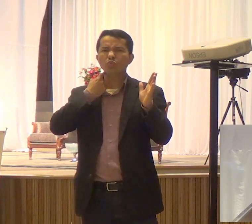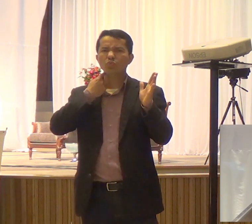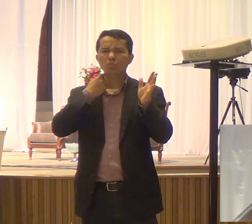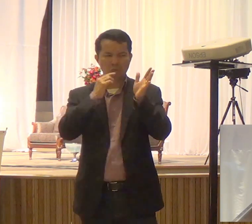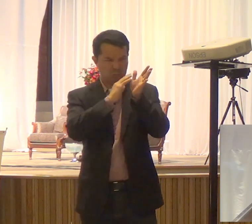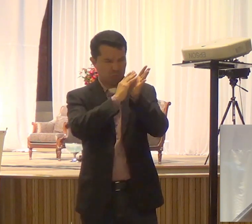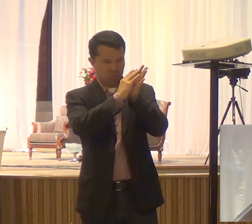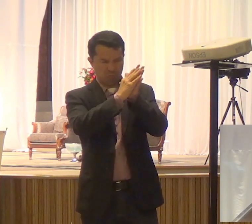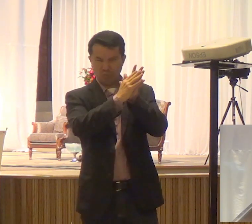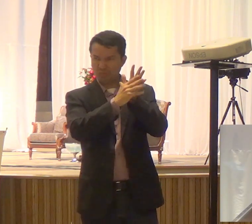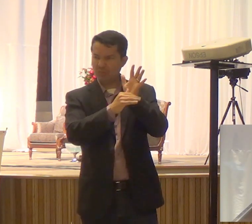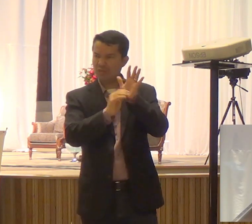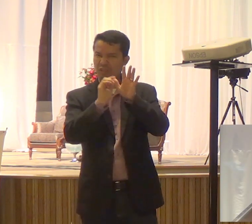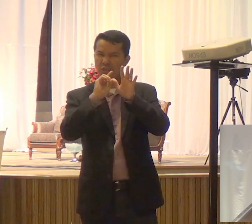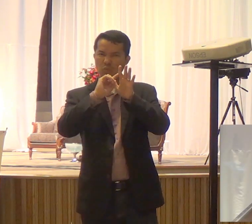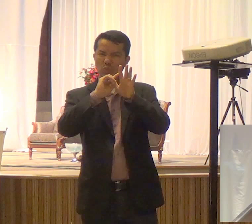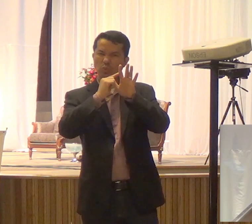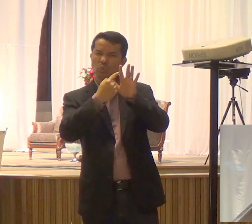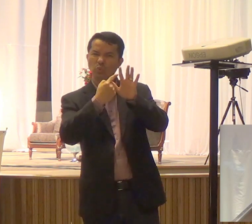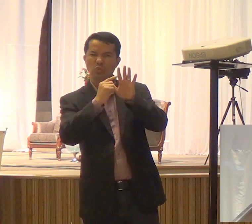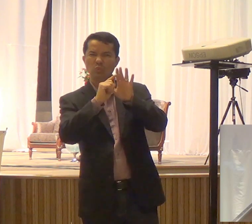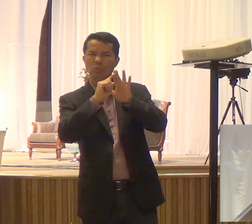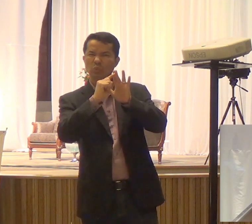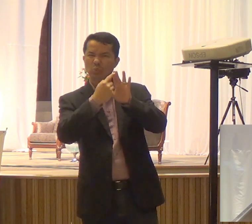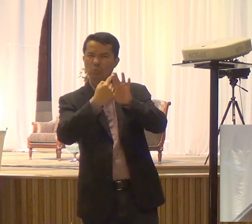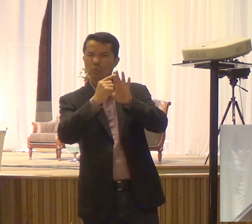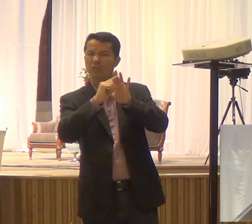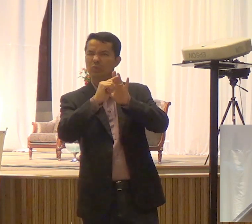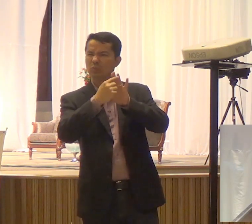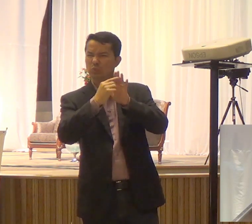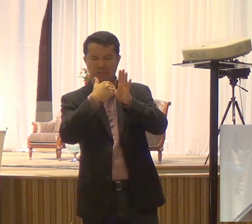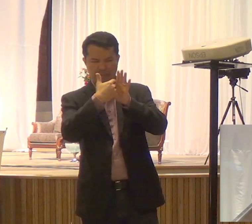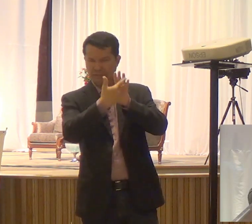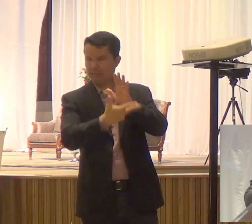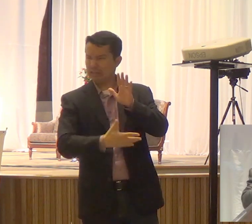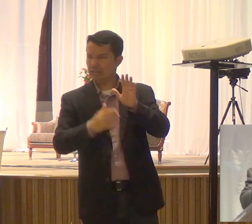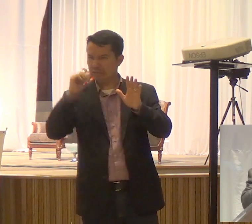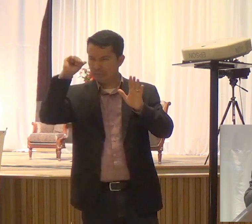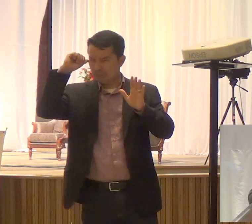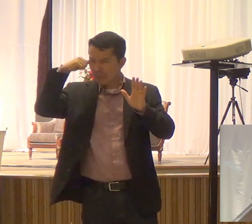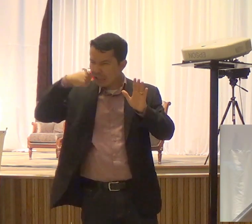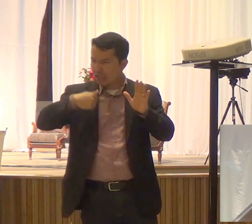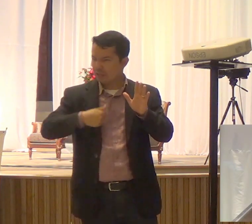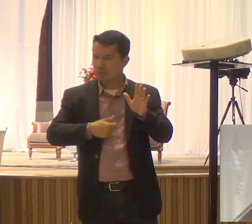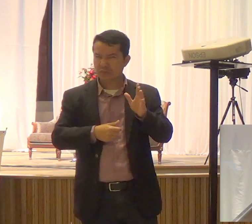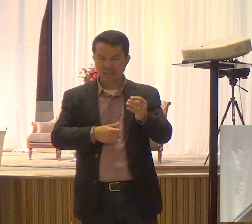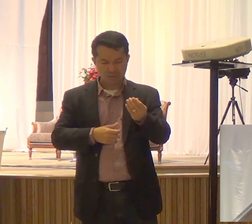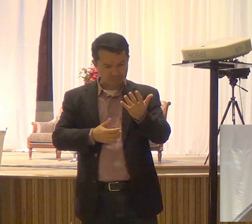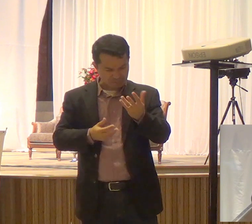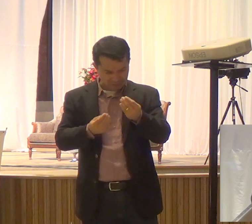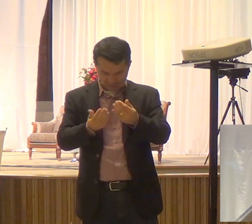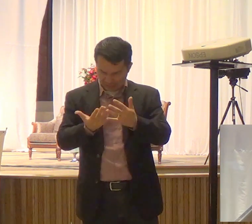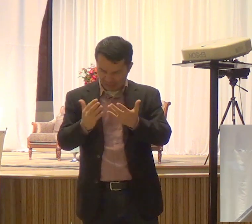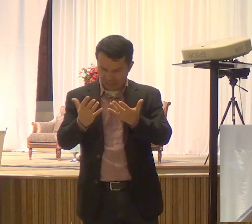de cinza. E a ideia que o Espírito Santo de Deus colocou no meu coração é de que é assim que a